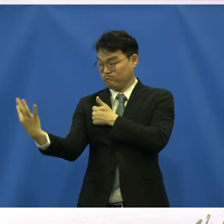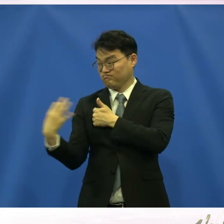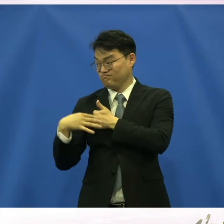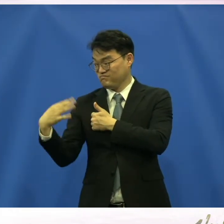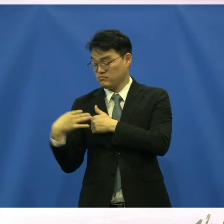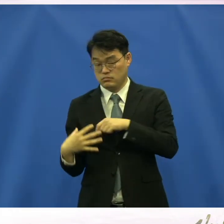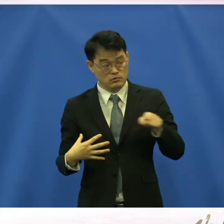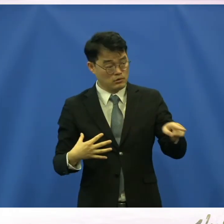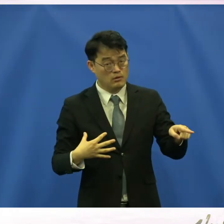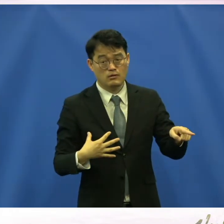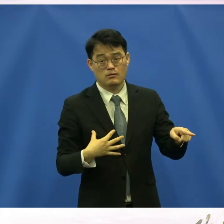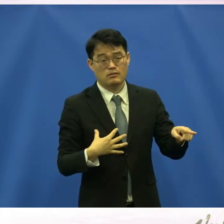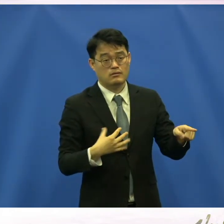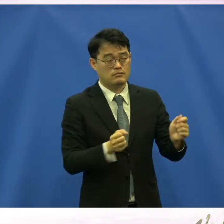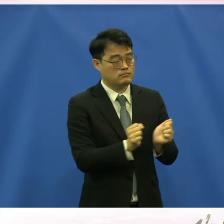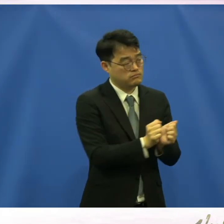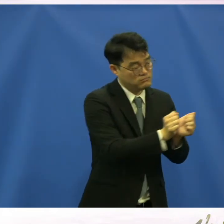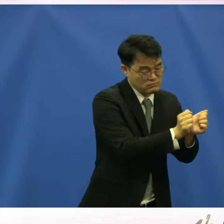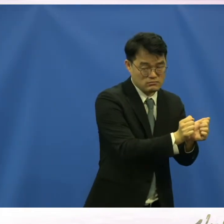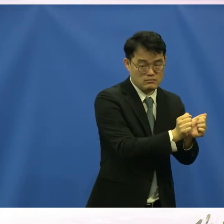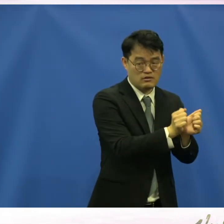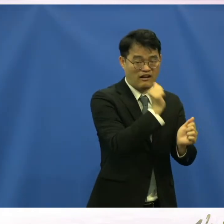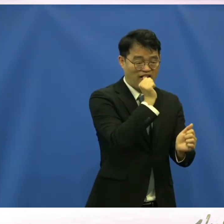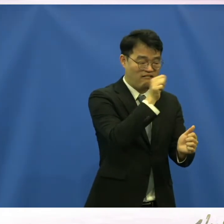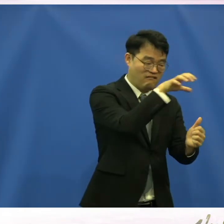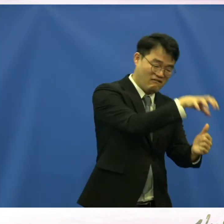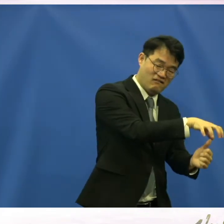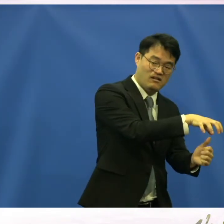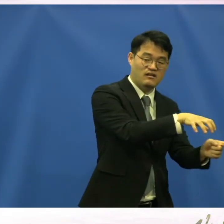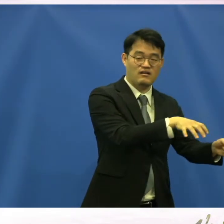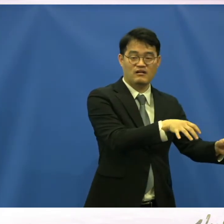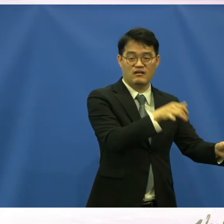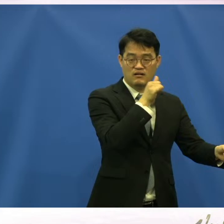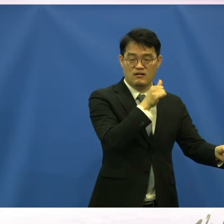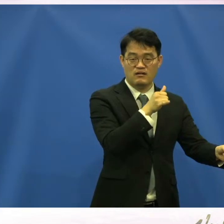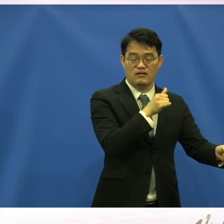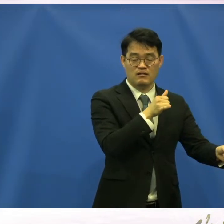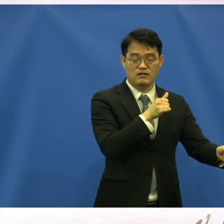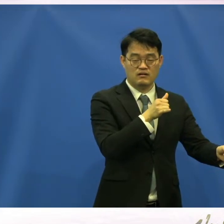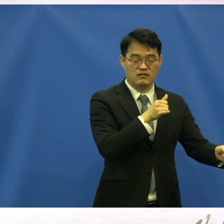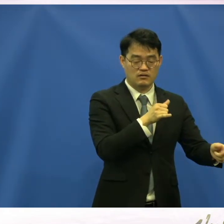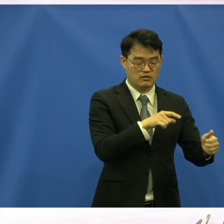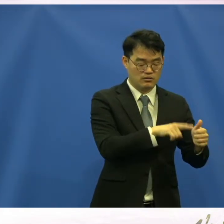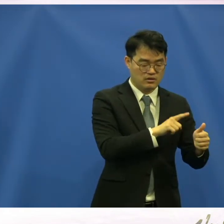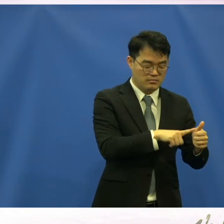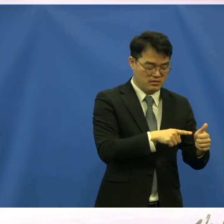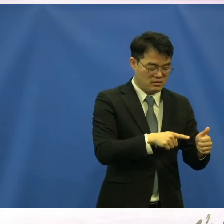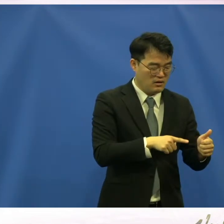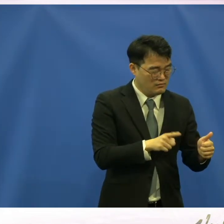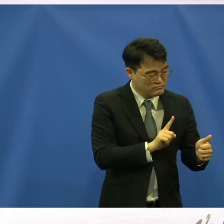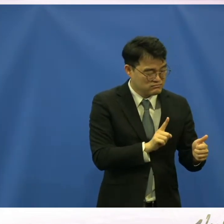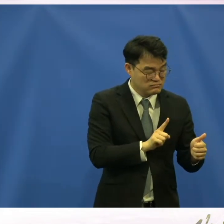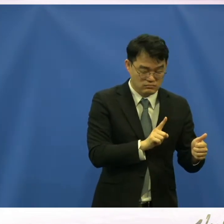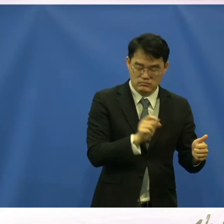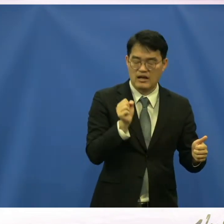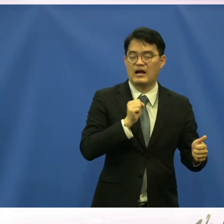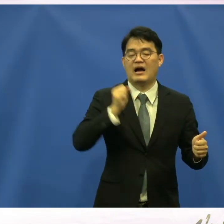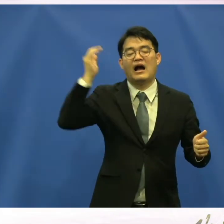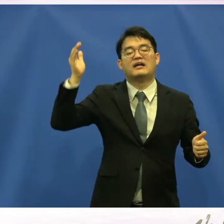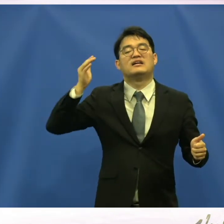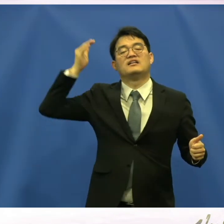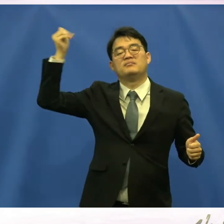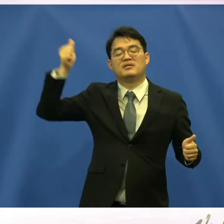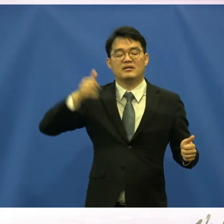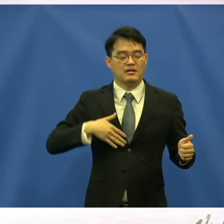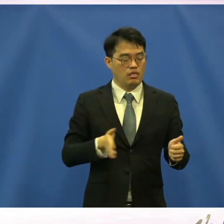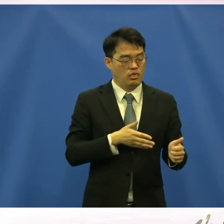하나님이 요셉을 다루시는 거죠. 근데 요셉은 그걸 깨달아요. 하나님의 손길이라는 걸. 여러분, 내가 가는